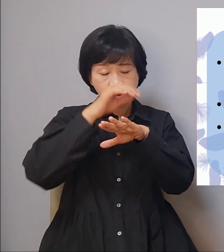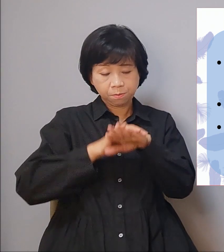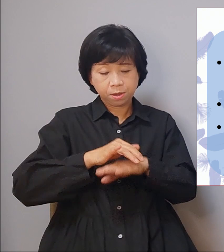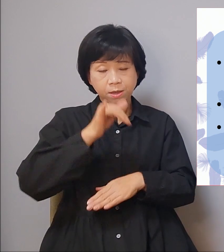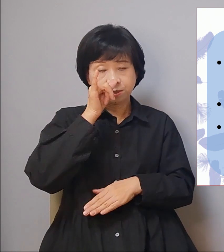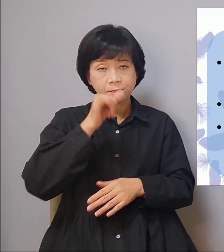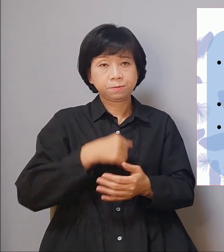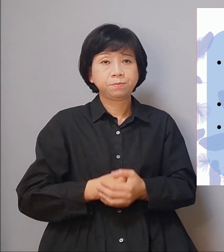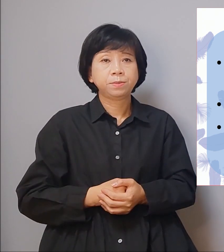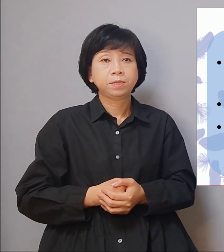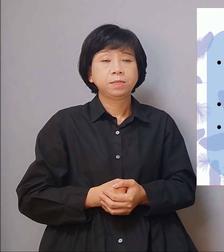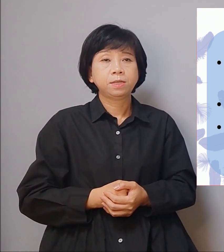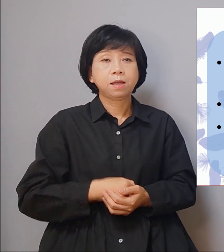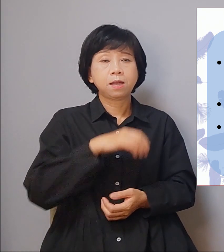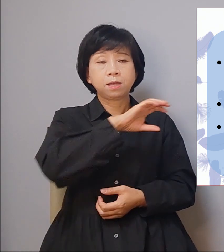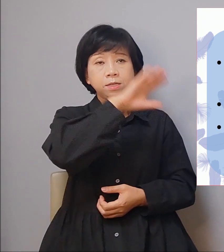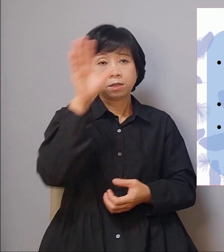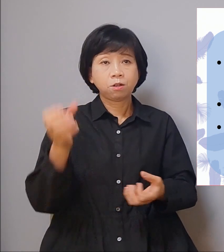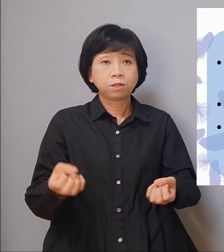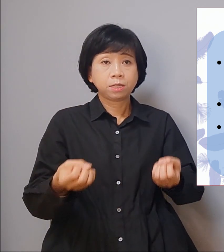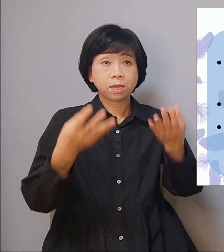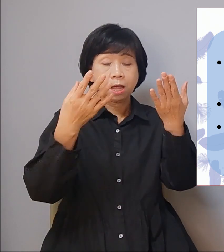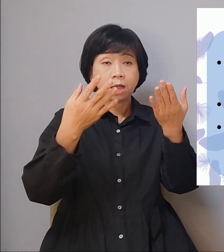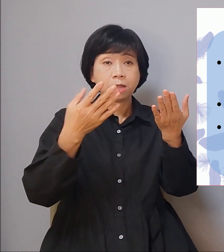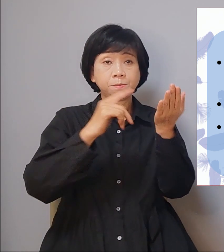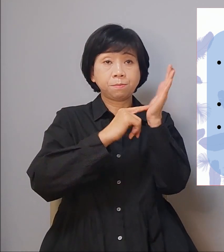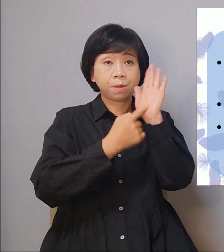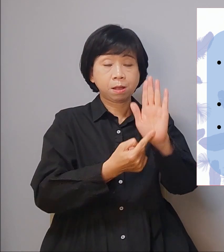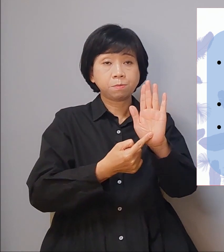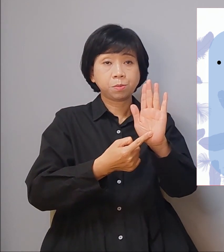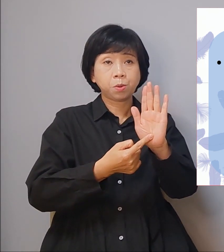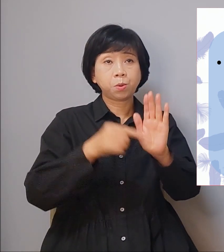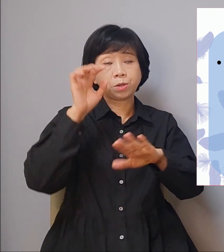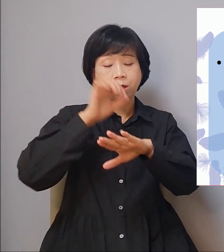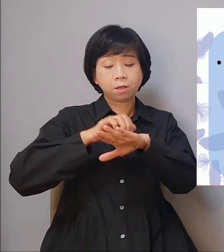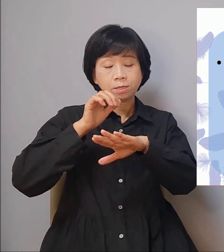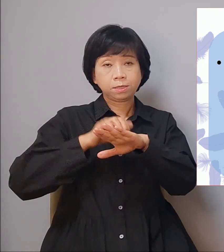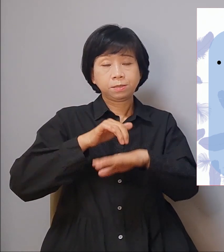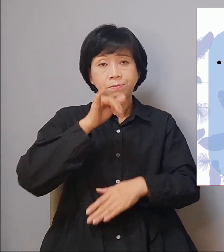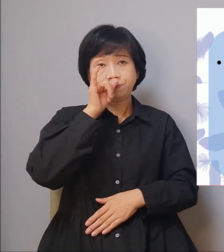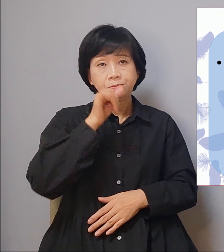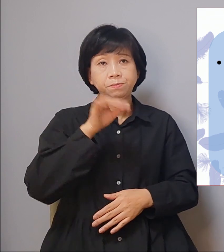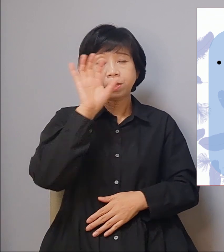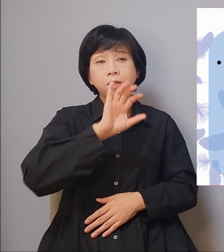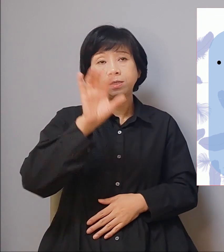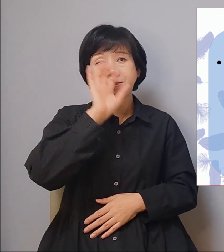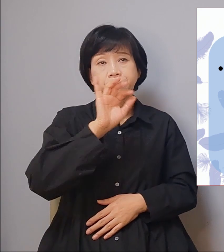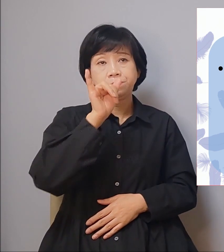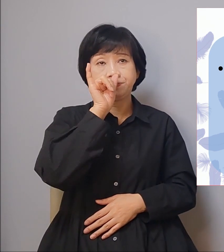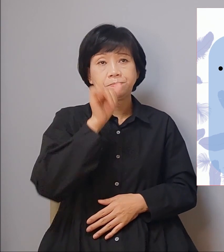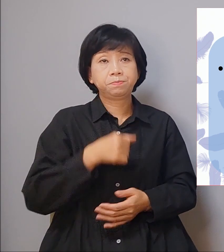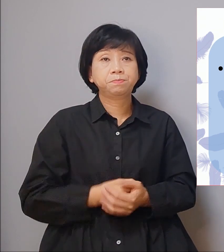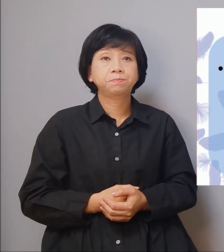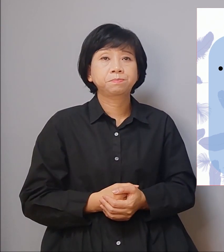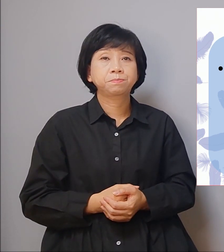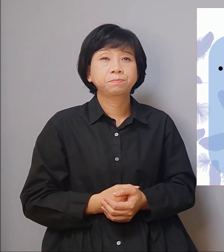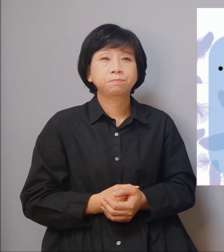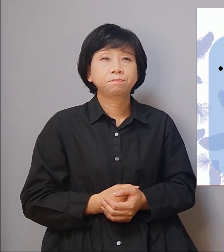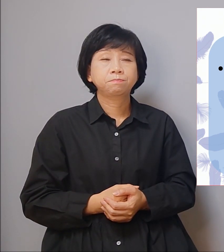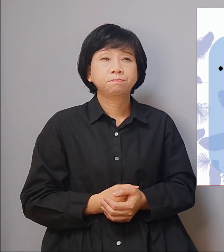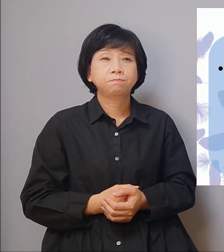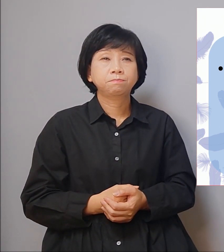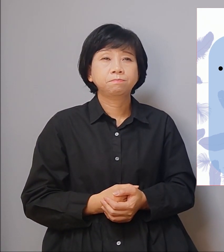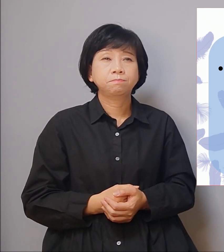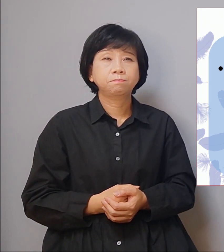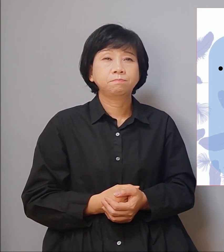총 연습이 24일 토요일 오전 10시에 있습니다. 예비 목자를 임명합니다. 장례가